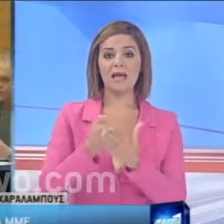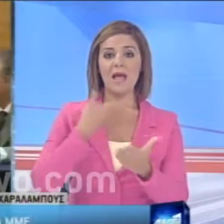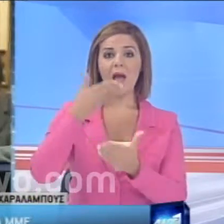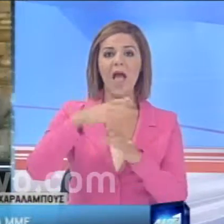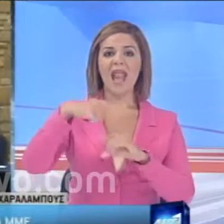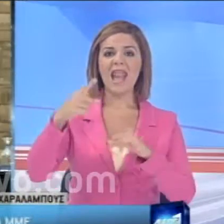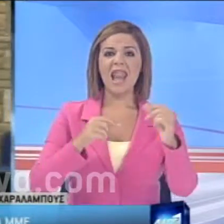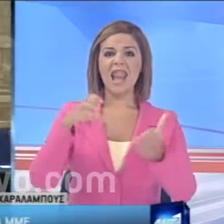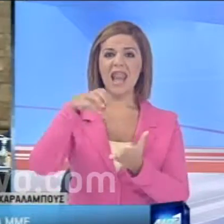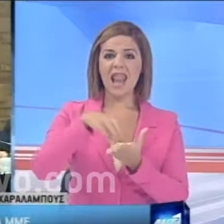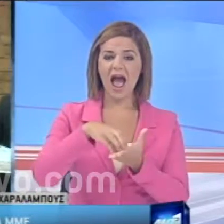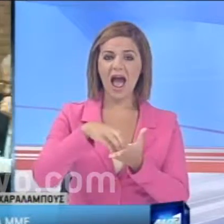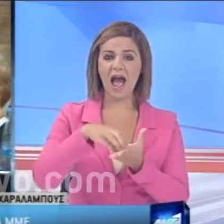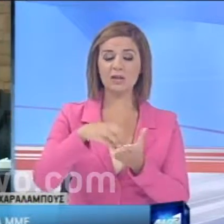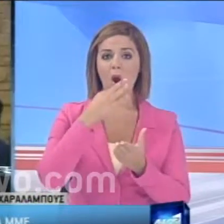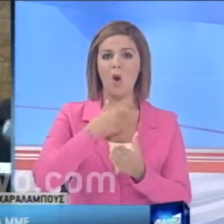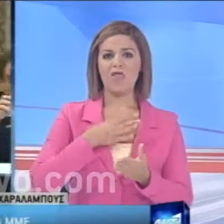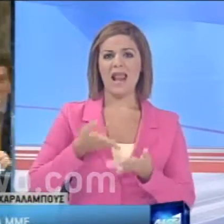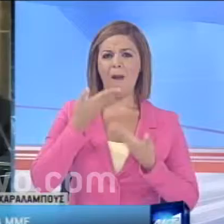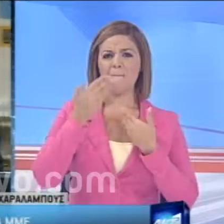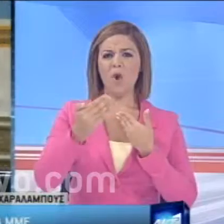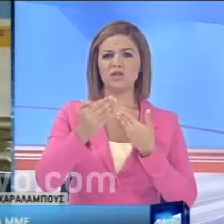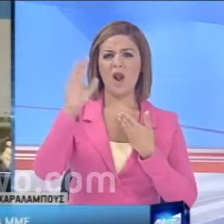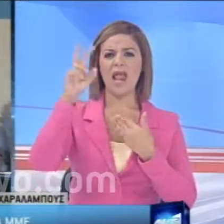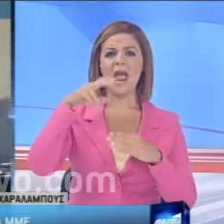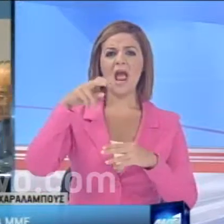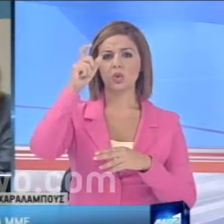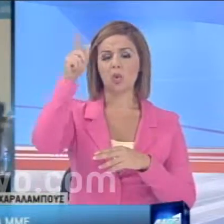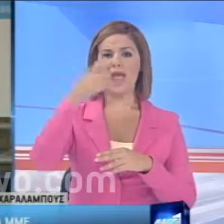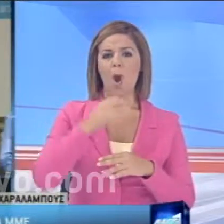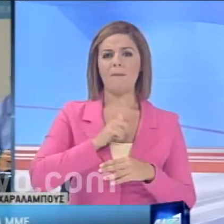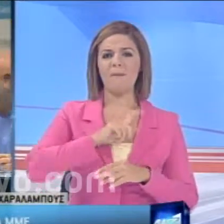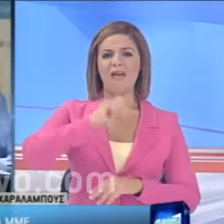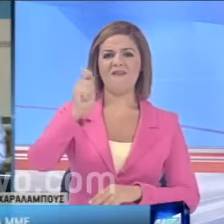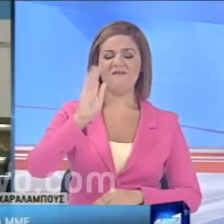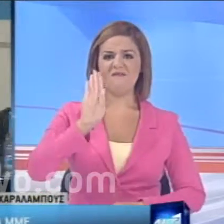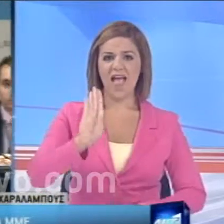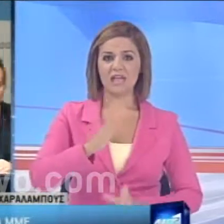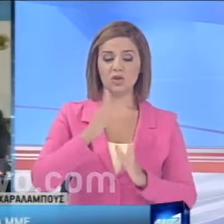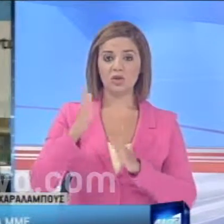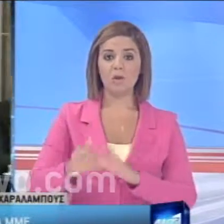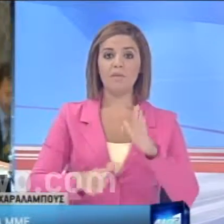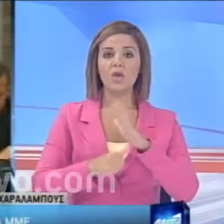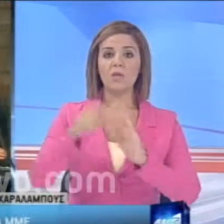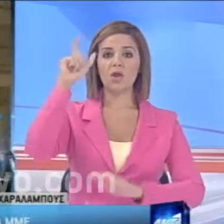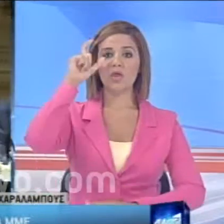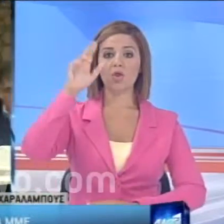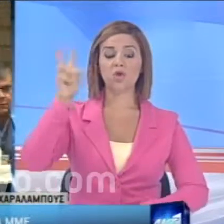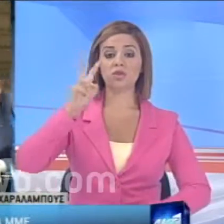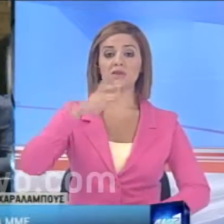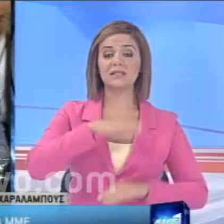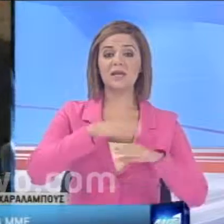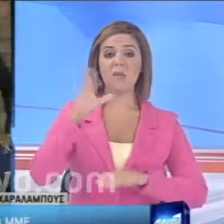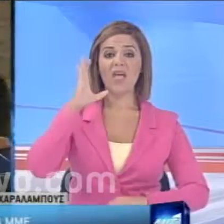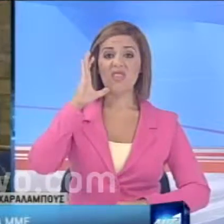στο ΝΑΤΟ, ούτως ώστε να εκτεθεί η Τουρκία με το αναμενόμενο βέτο που θα ασκήσει. Από εκεί και πέρα, ο πρόεδρος του Δημοκρατικού Κόμματος